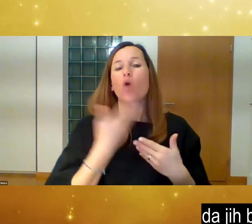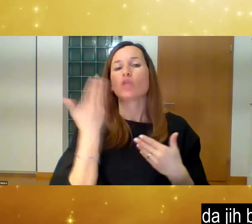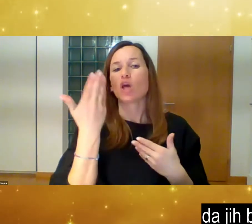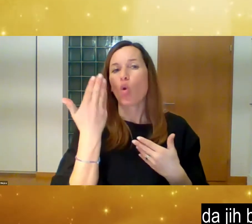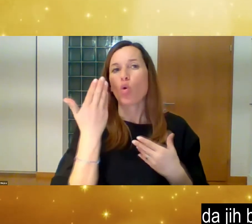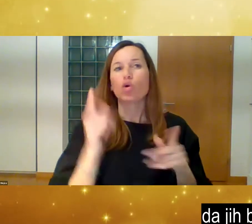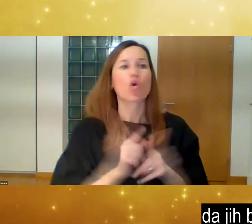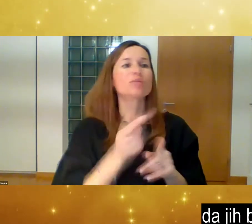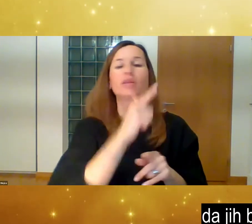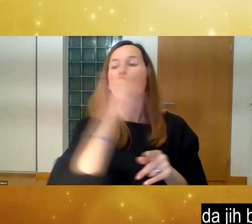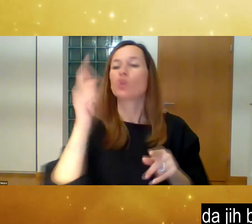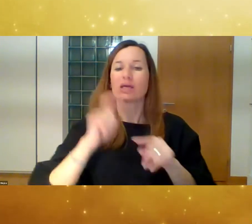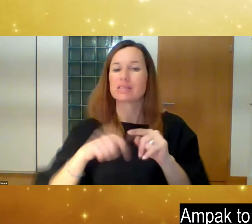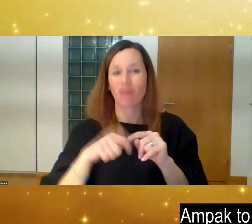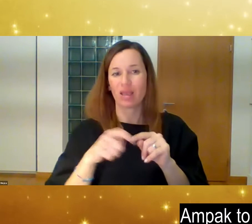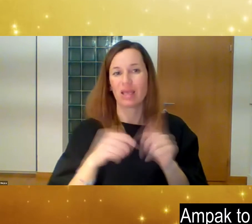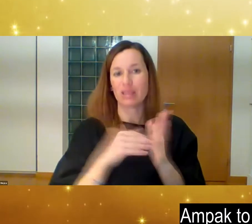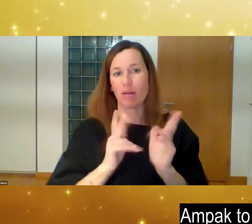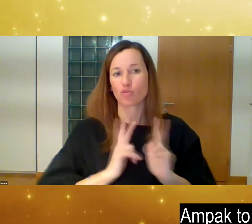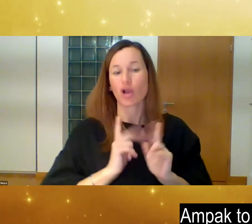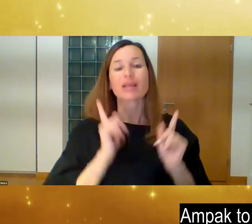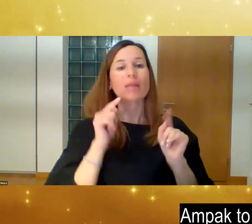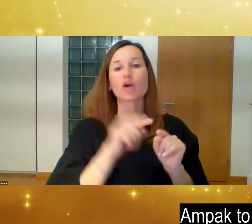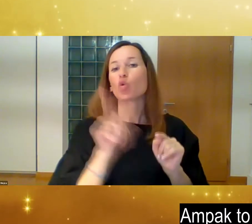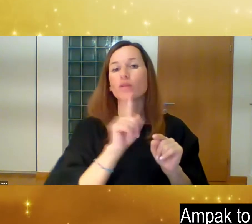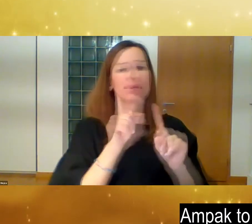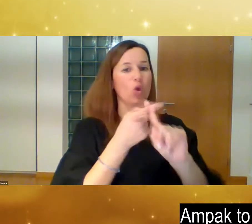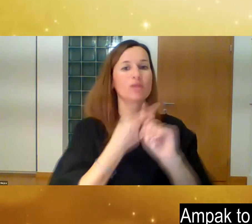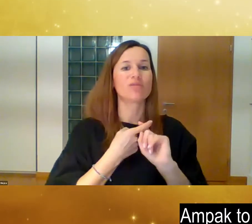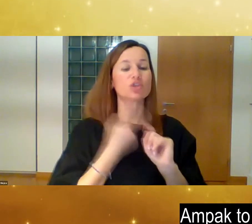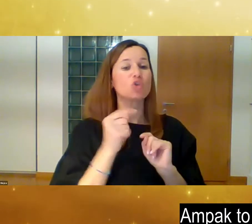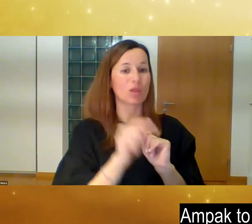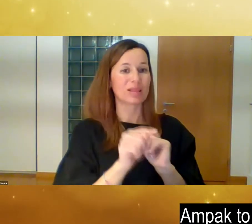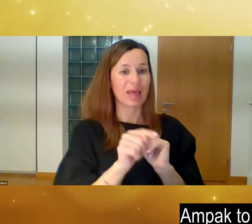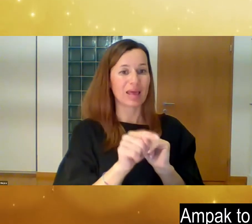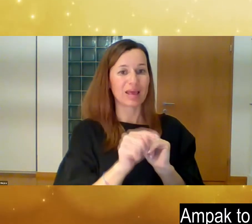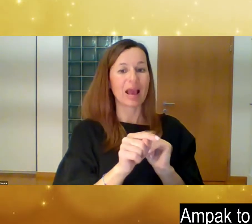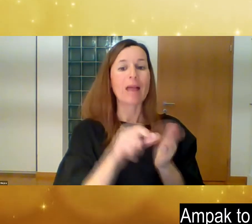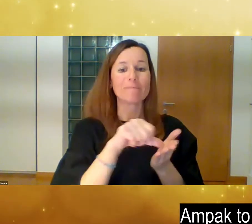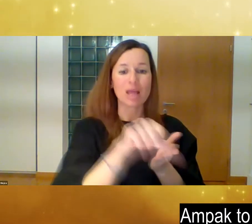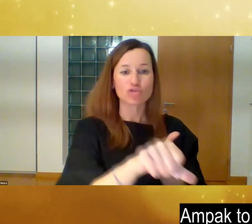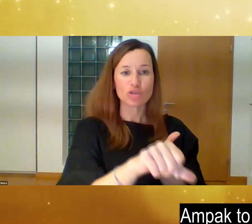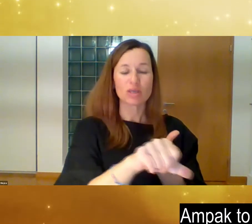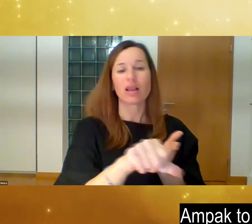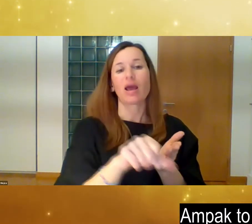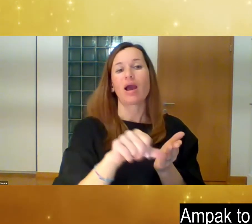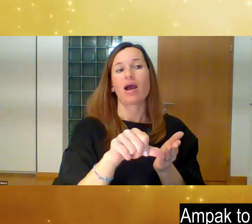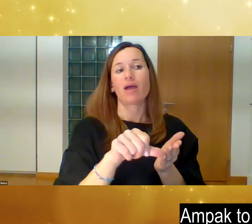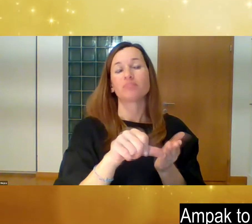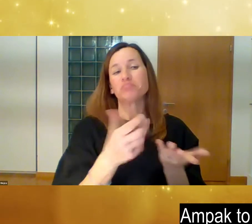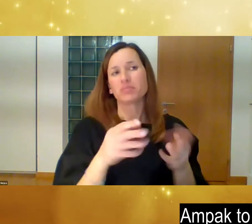da jih bomo šele čez en teden dobili. Ampak to ni odvisno od tega plačila, skratka